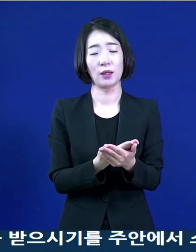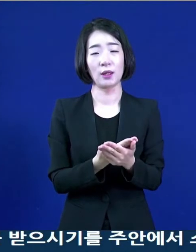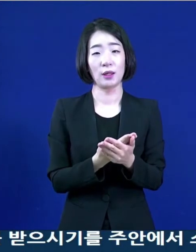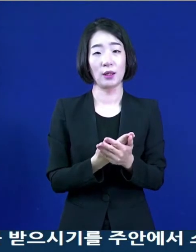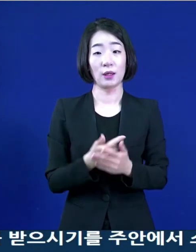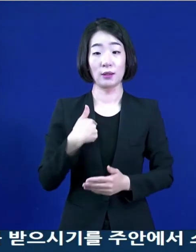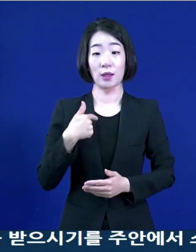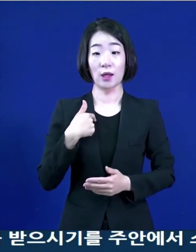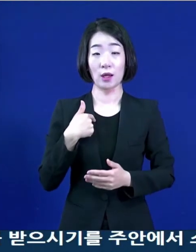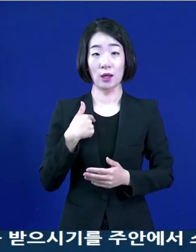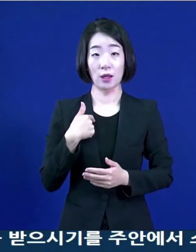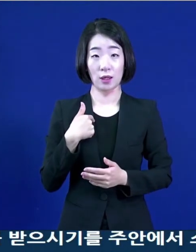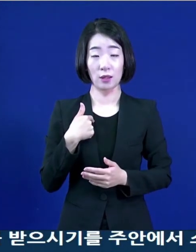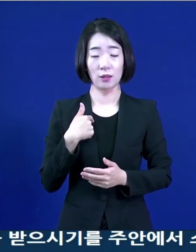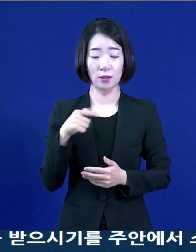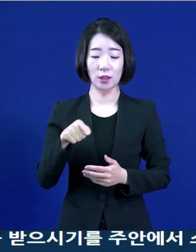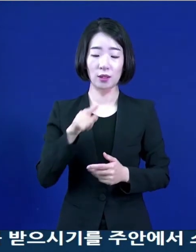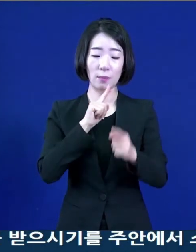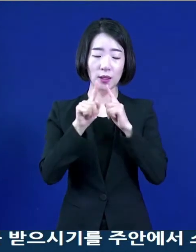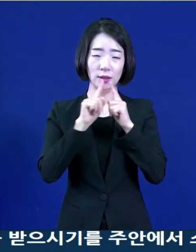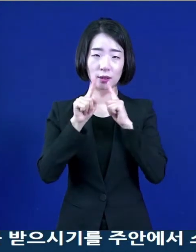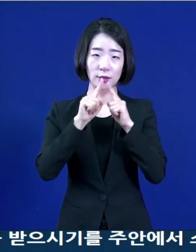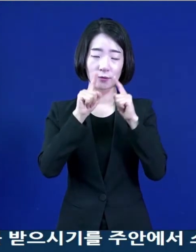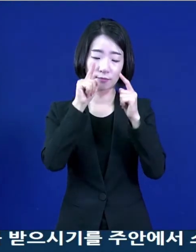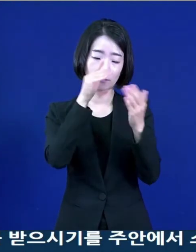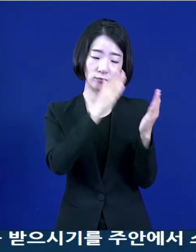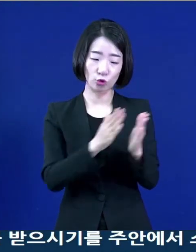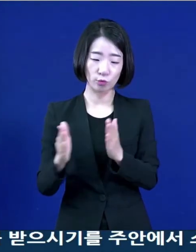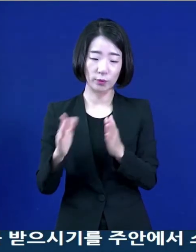저를 한번 쭉 말씀을 준비하면서 돌아봤습니다.